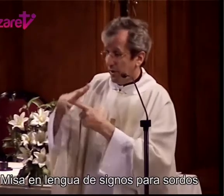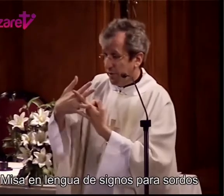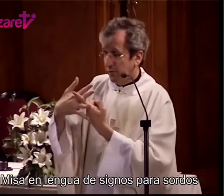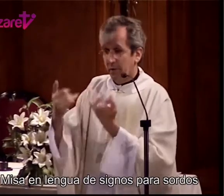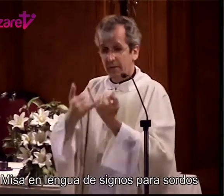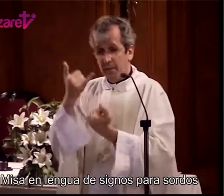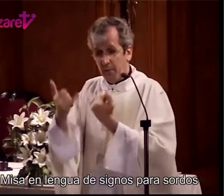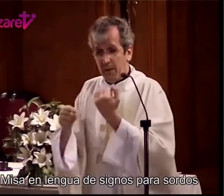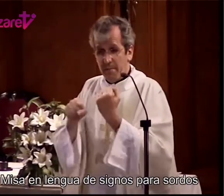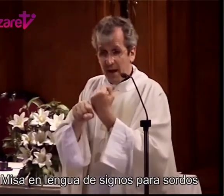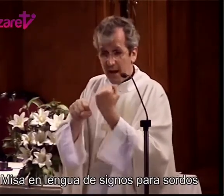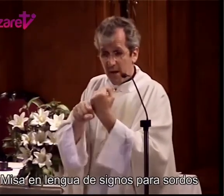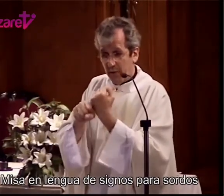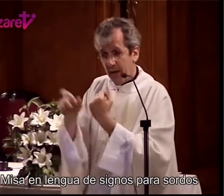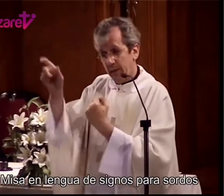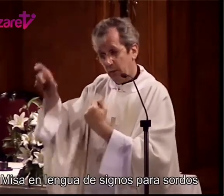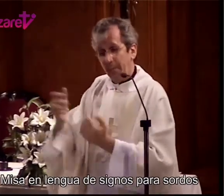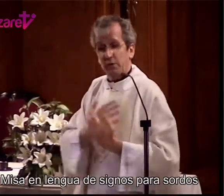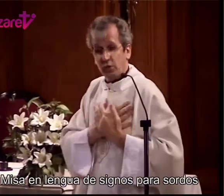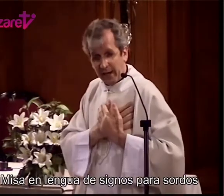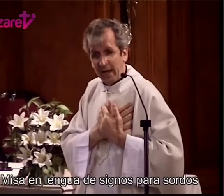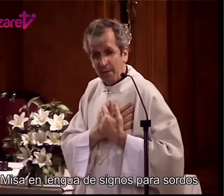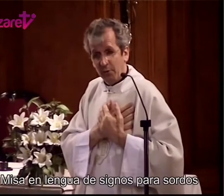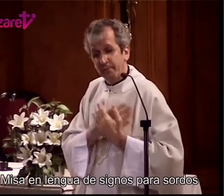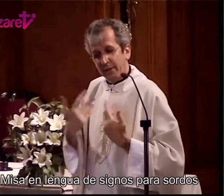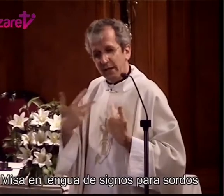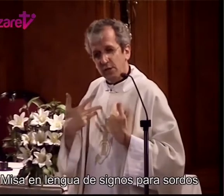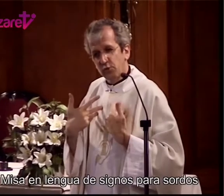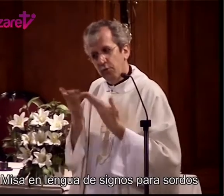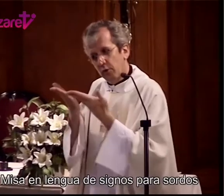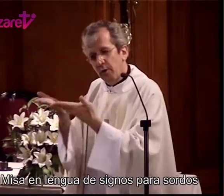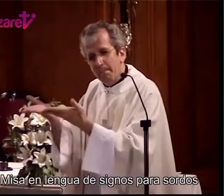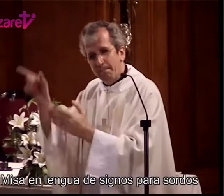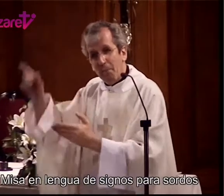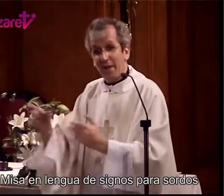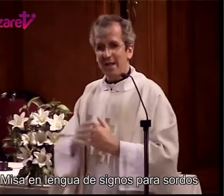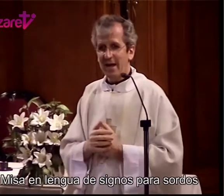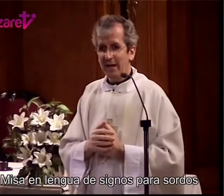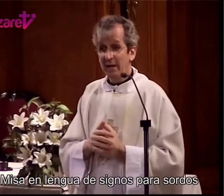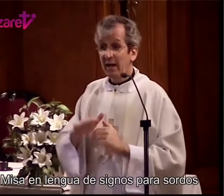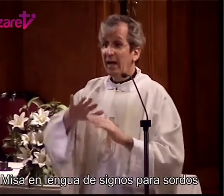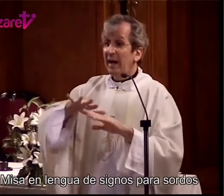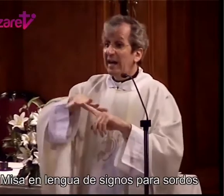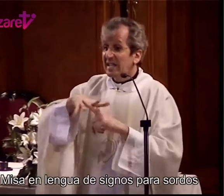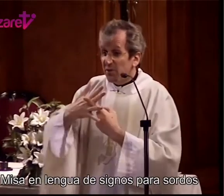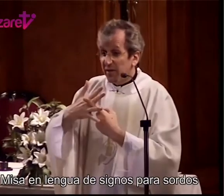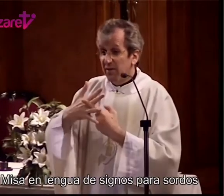situación de problema laboral de una persona que amo y sufro por ella, la situación